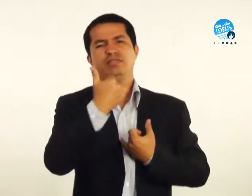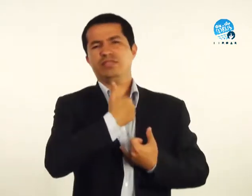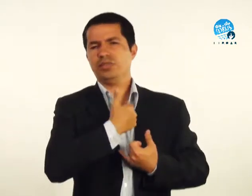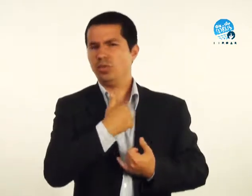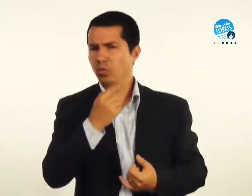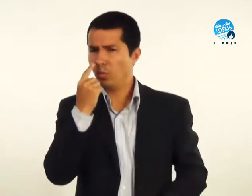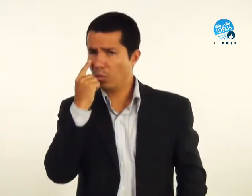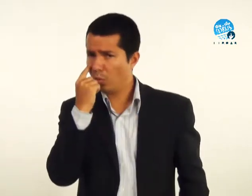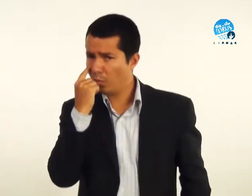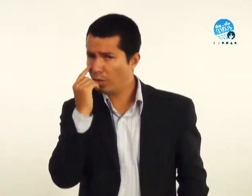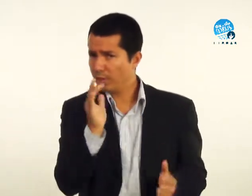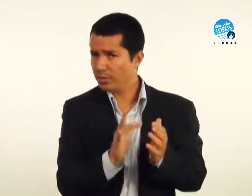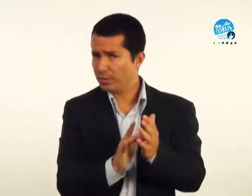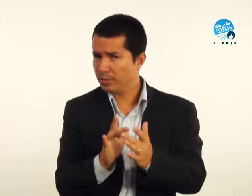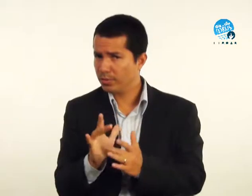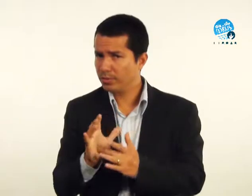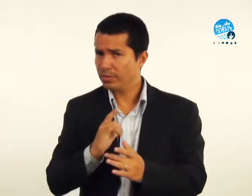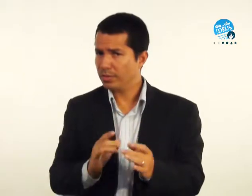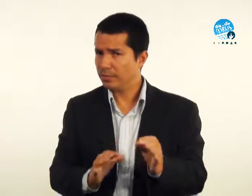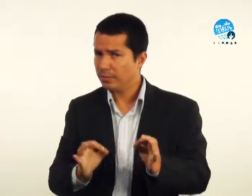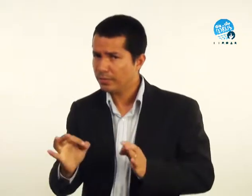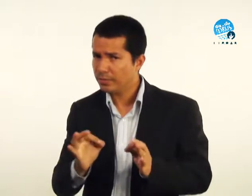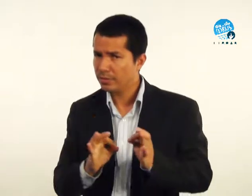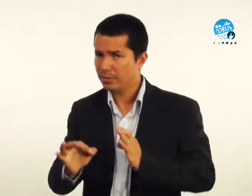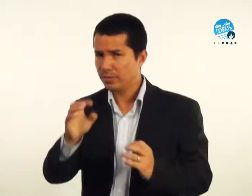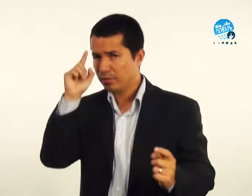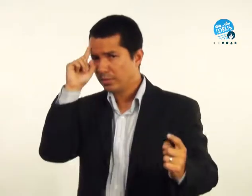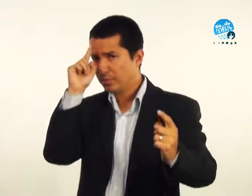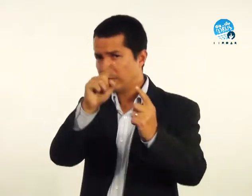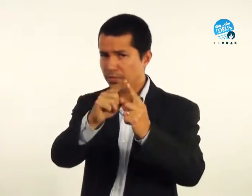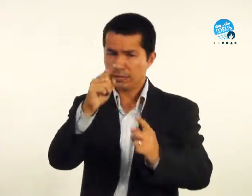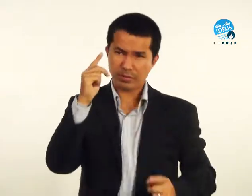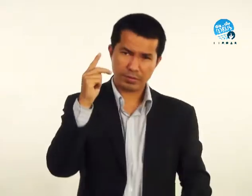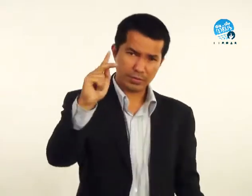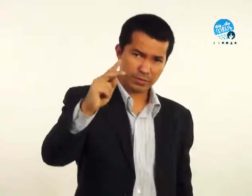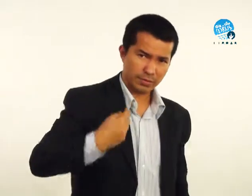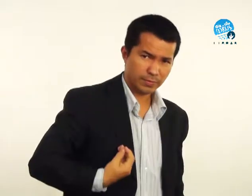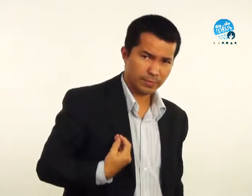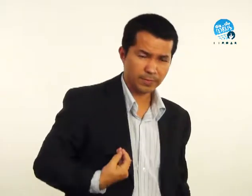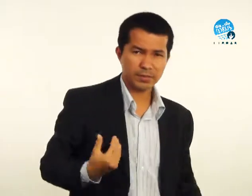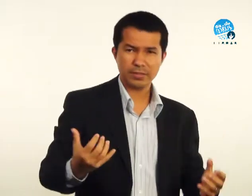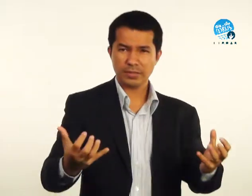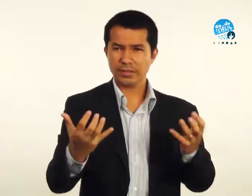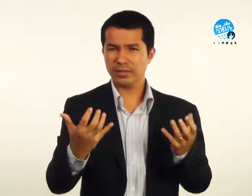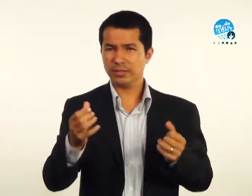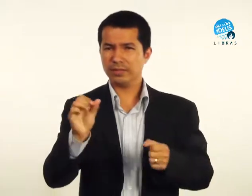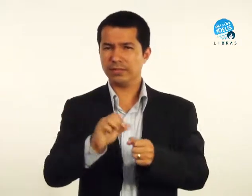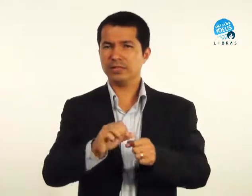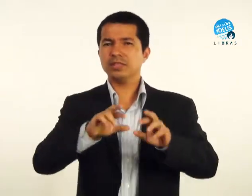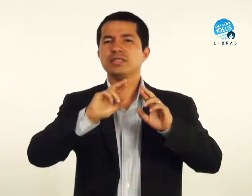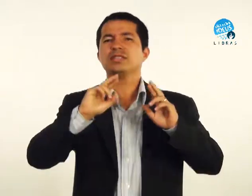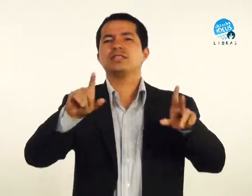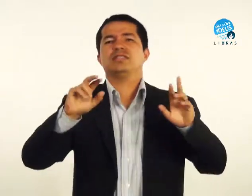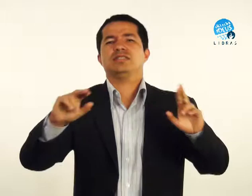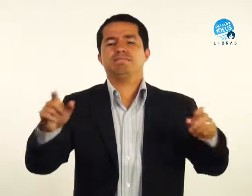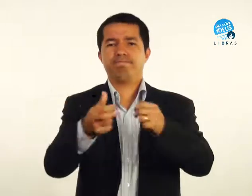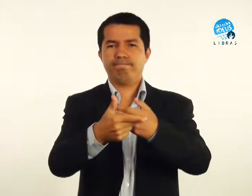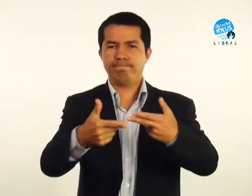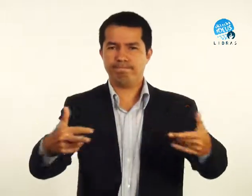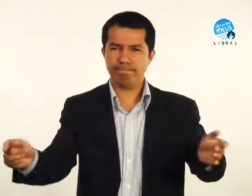olha, Jesus tem um plano para a sua vida, tem um propósito para você, quer fazer diferença na sua vida,